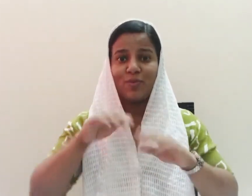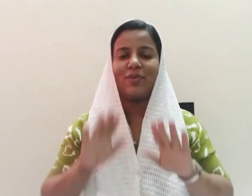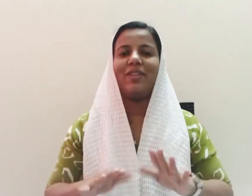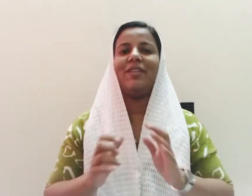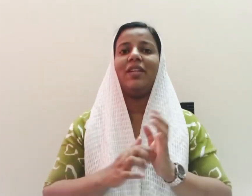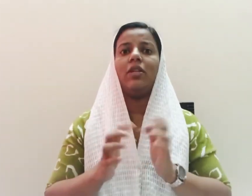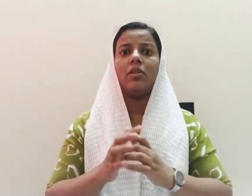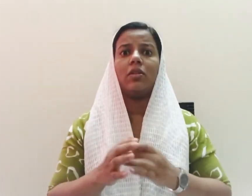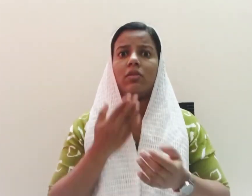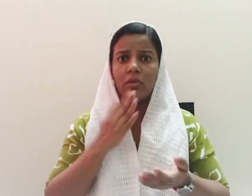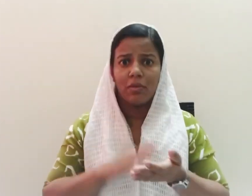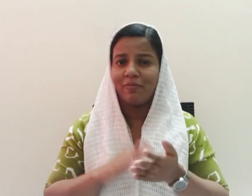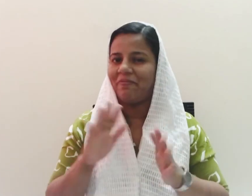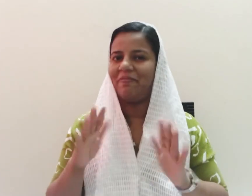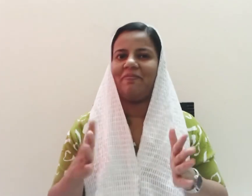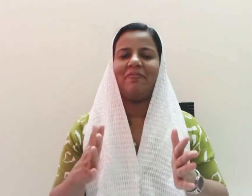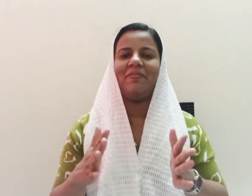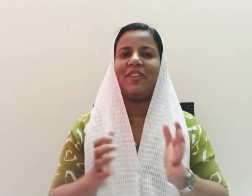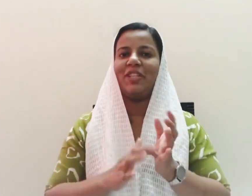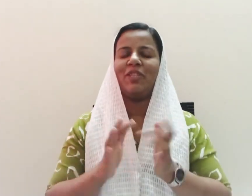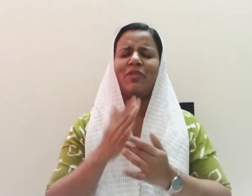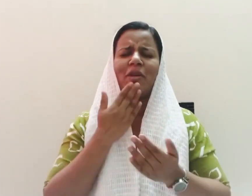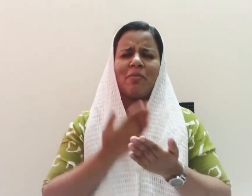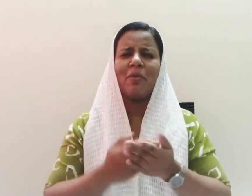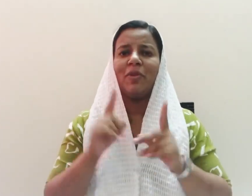അകത്തിരിക്കും. കർത്താവിൽ എന്തില്ല? തിന്മയില്ല. കർത്താവിൽ